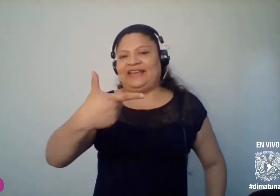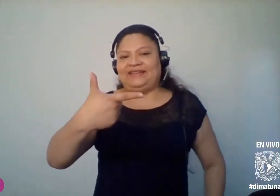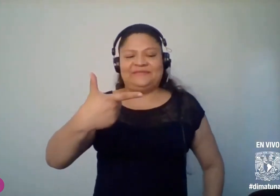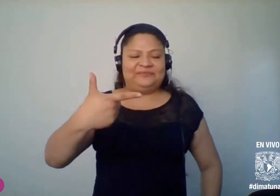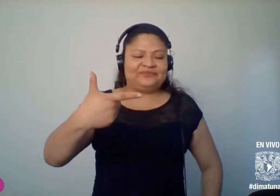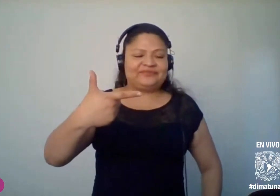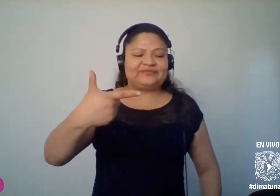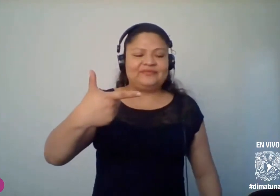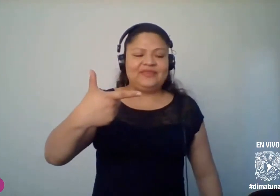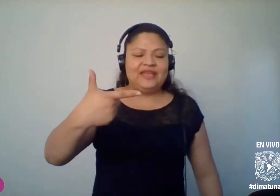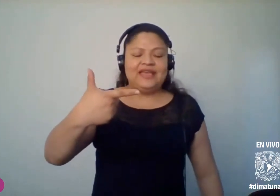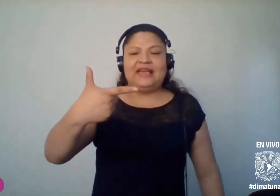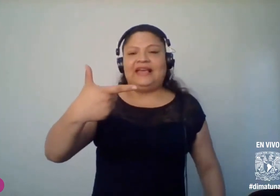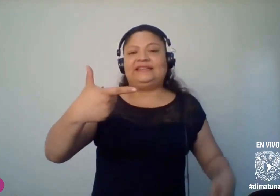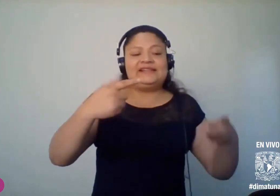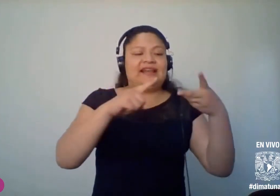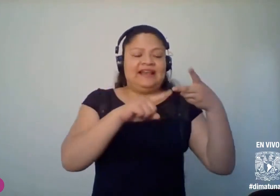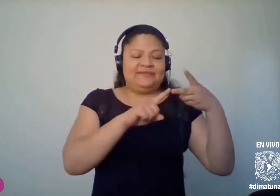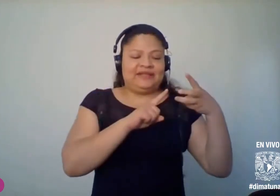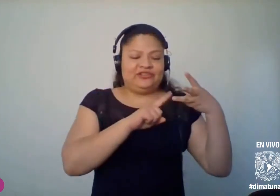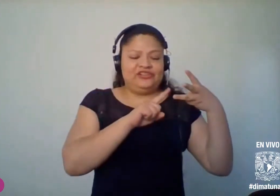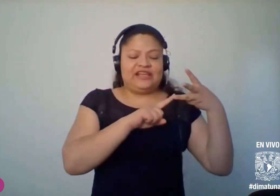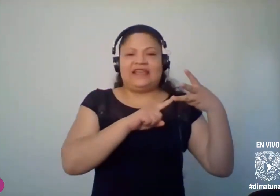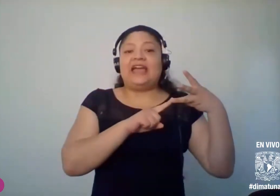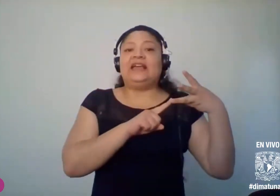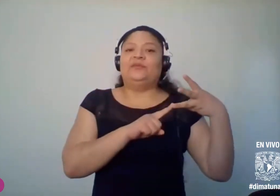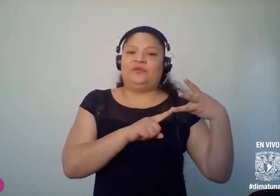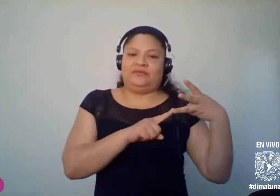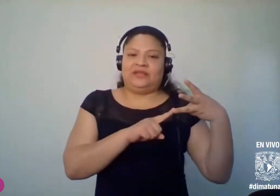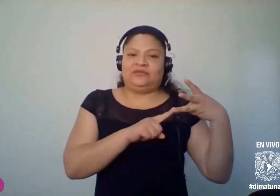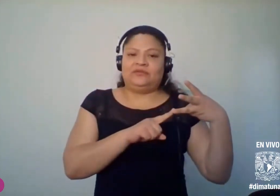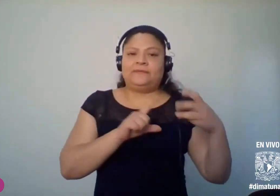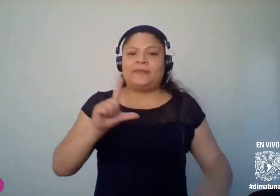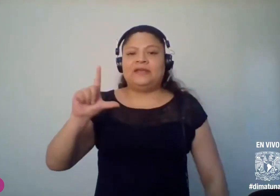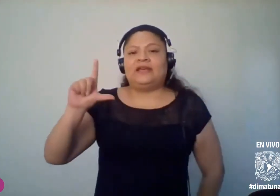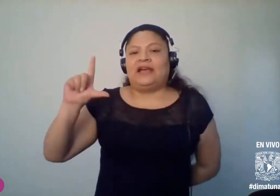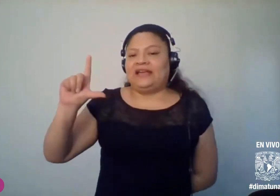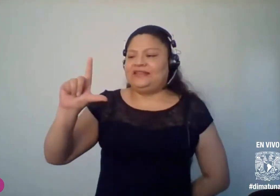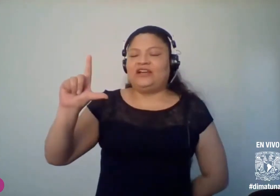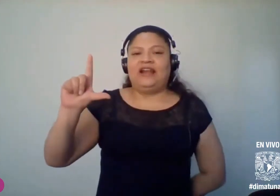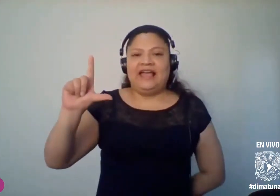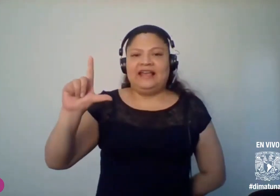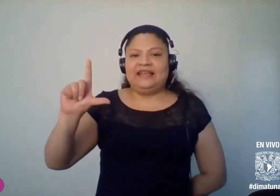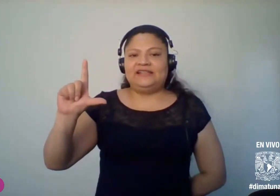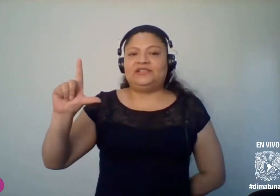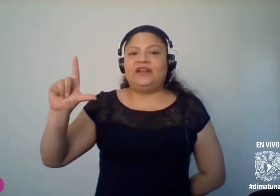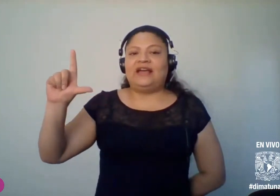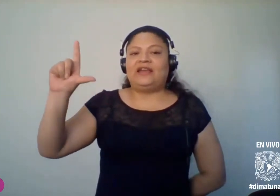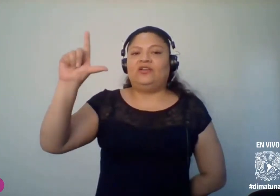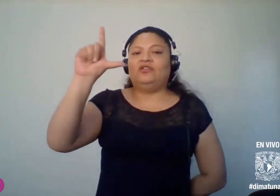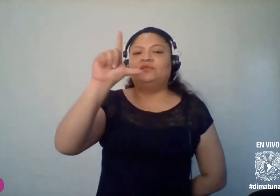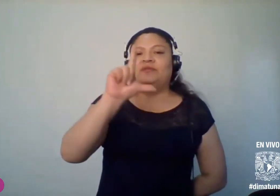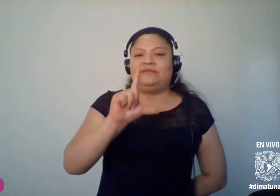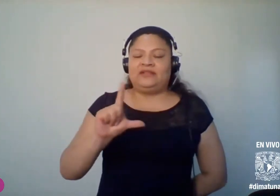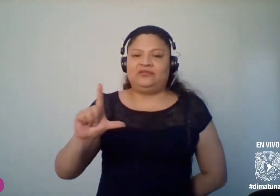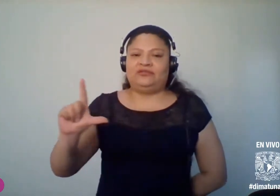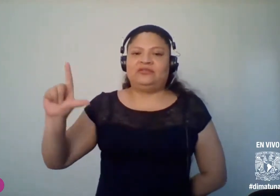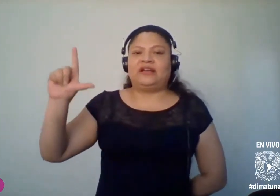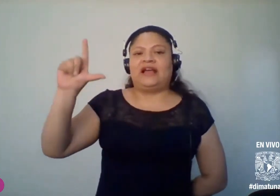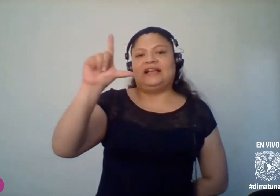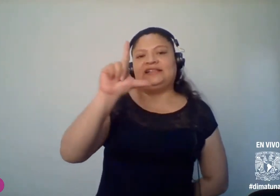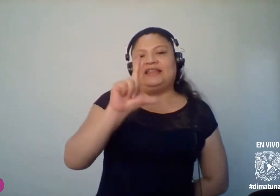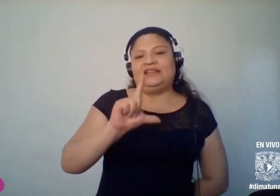G. El tercer elemento sería el movimiento. Aquí tengo la L, si yo le agrego un